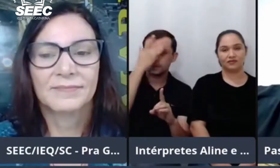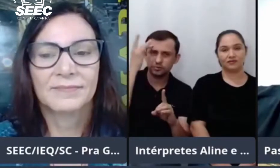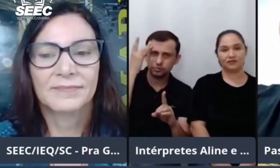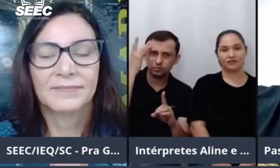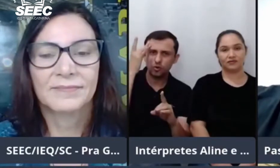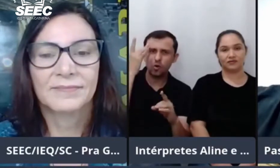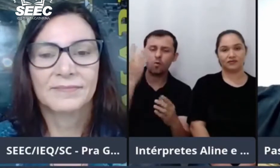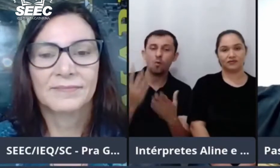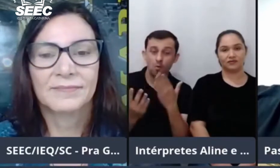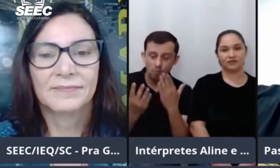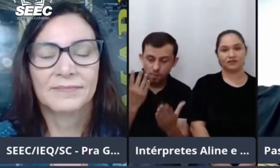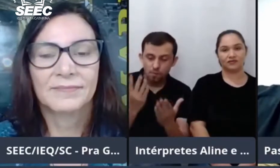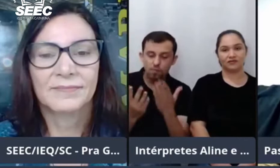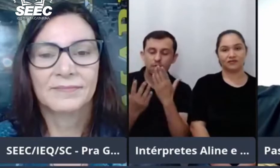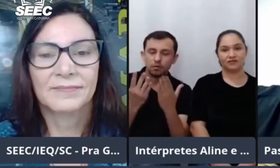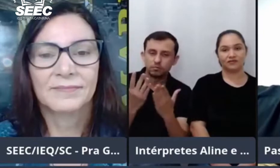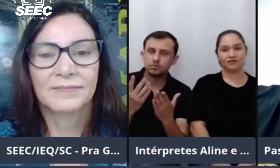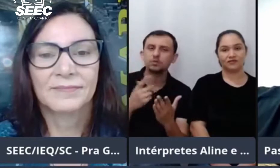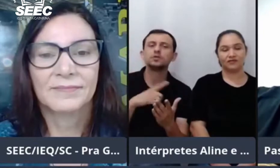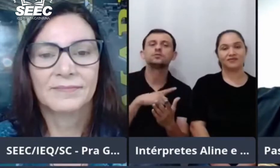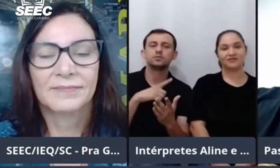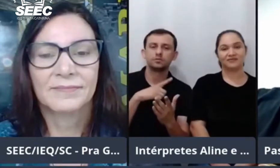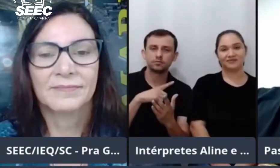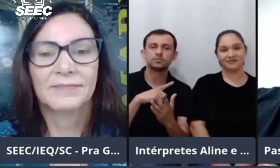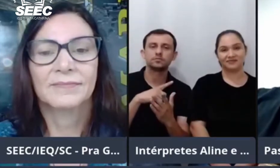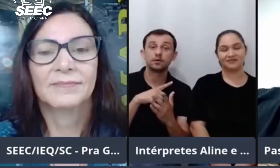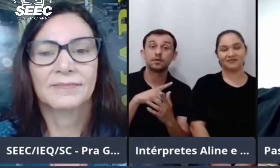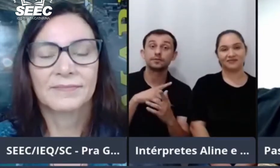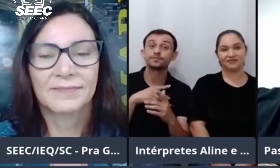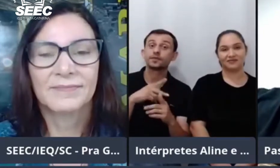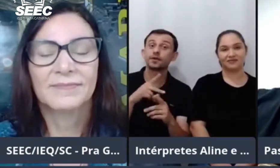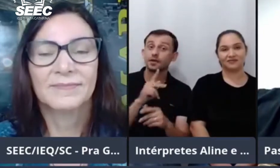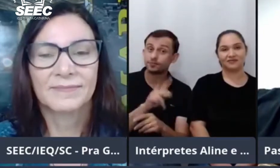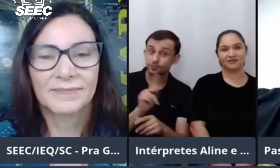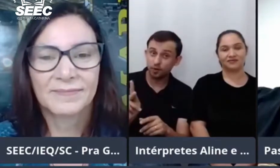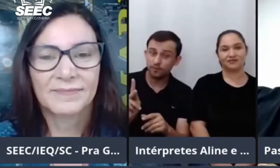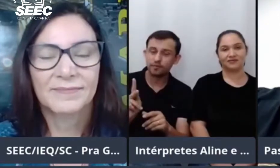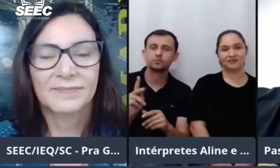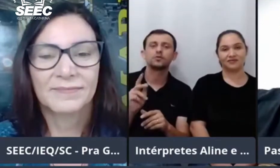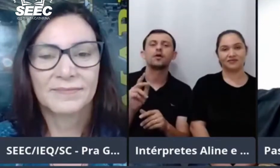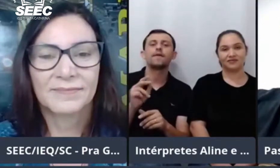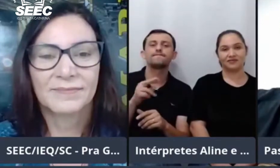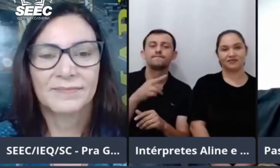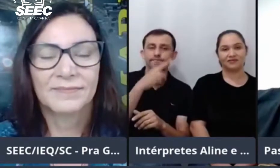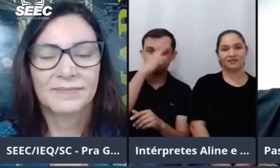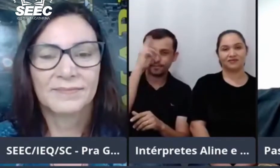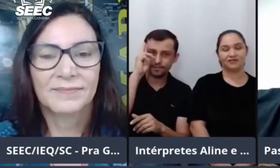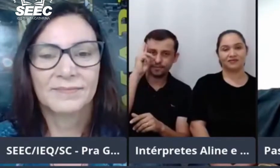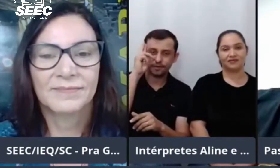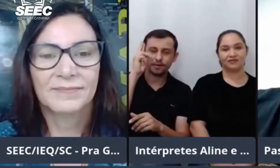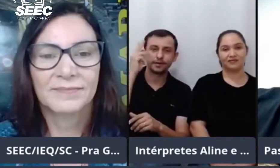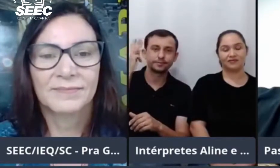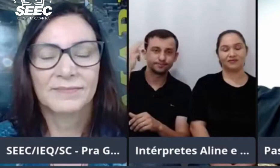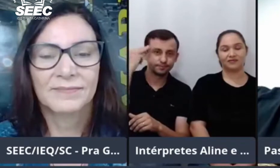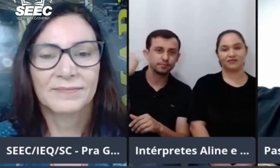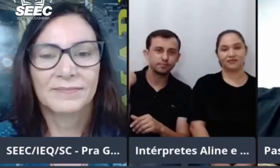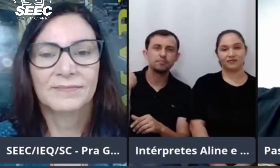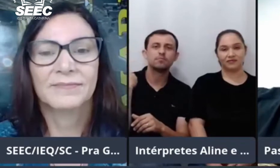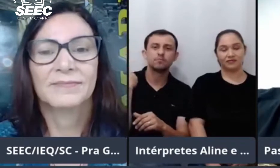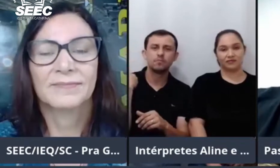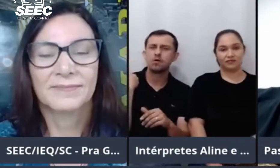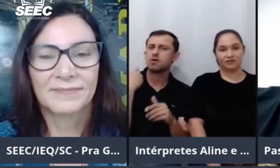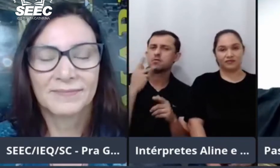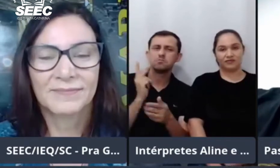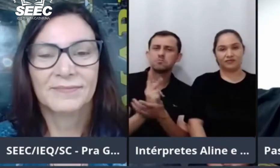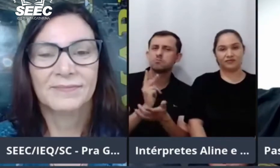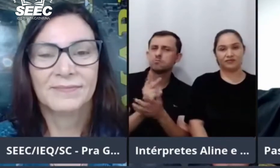né, através dos professores, o Rafael e a Aline, né, que colaboraram de uma forma bem negada junto conosco, né. Então é uma